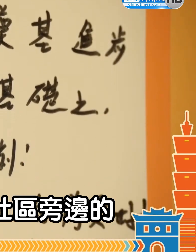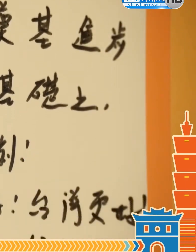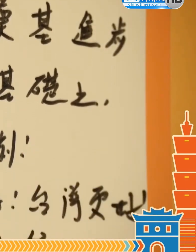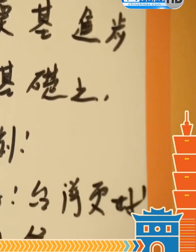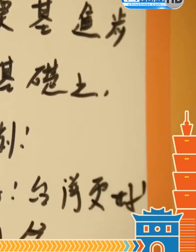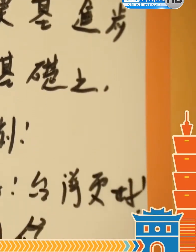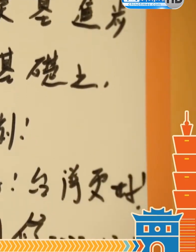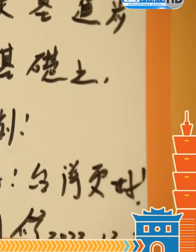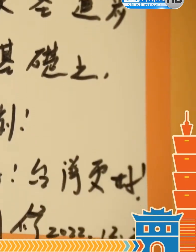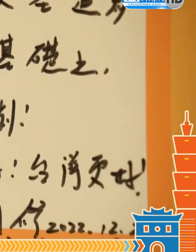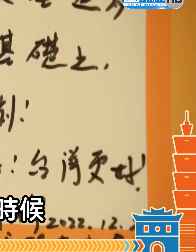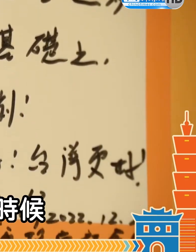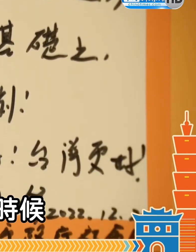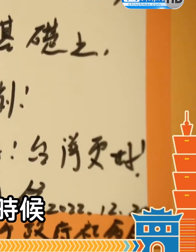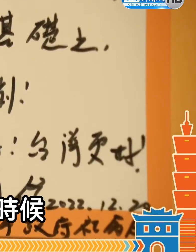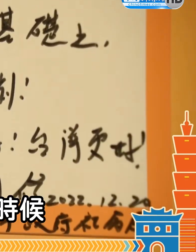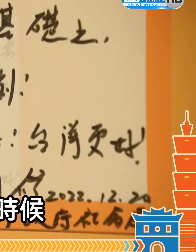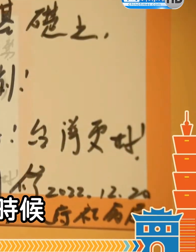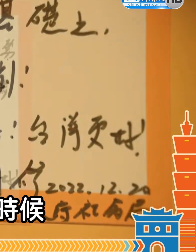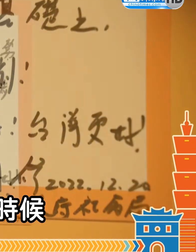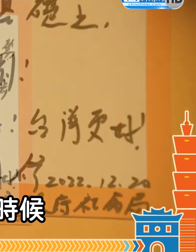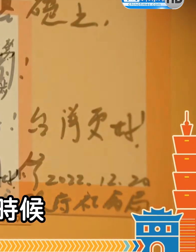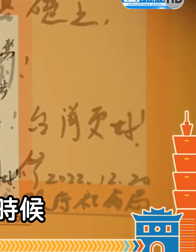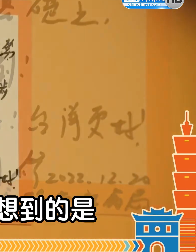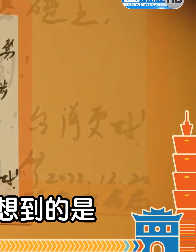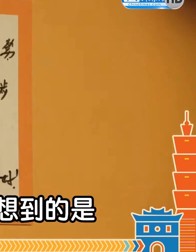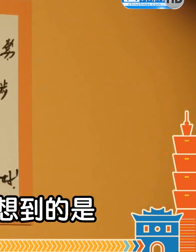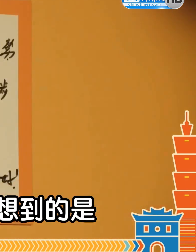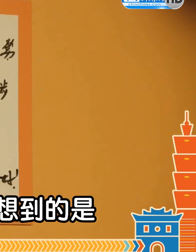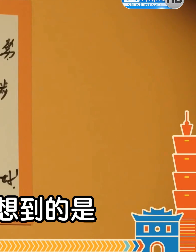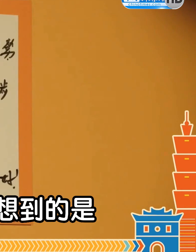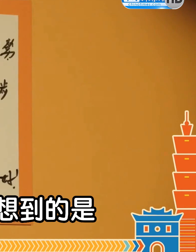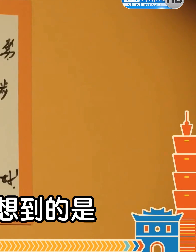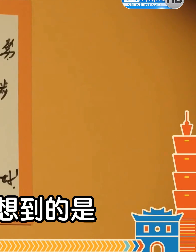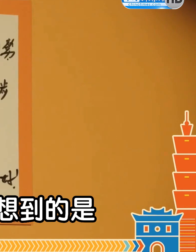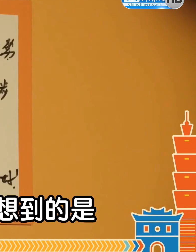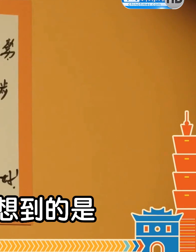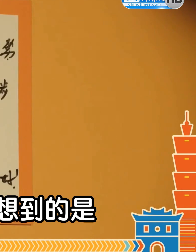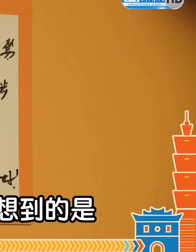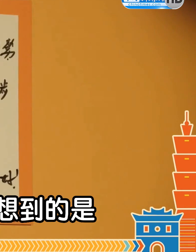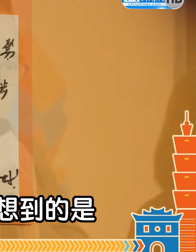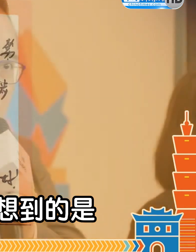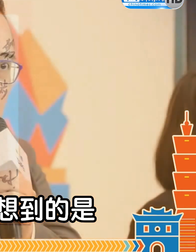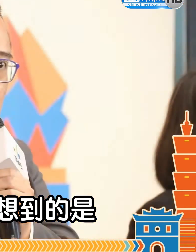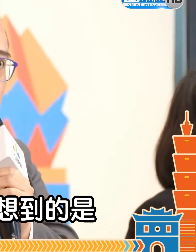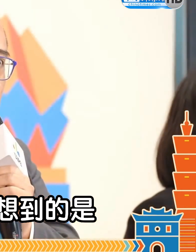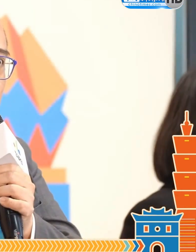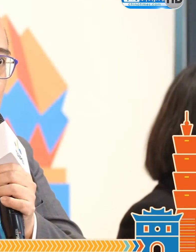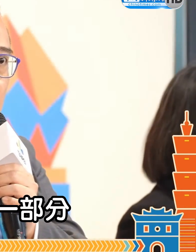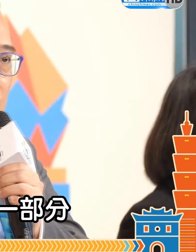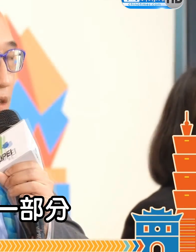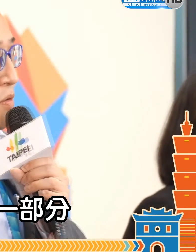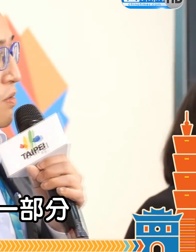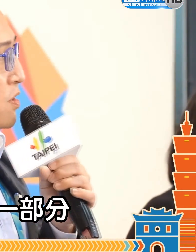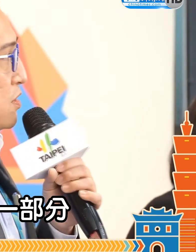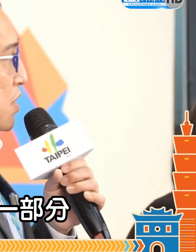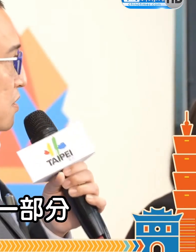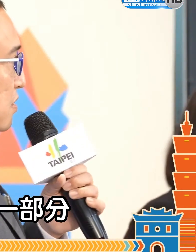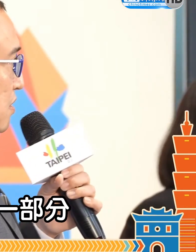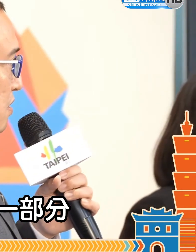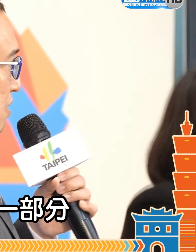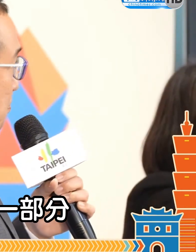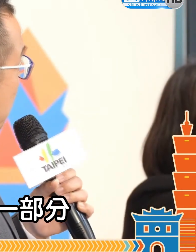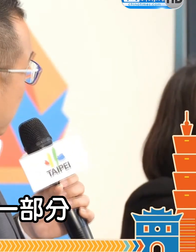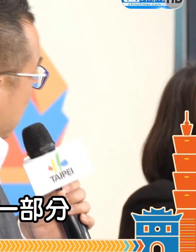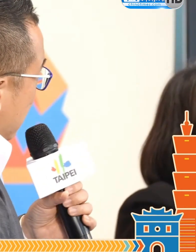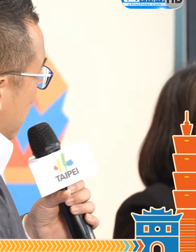的。当缺疫苗的时候，只有怪才柯文哲想到的是街友是城